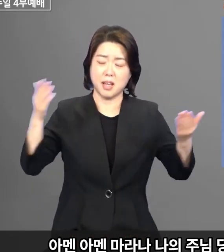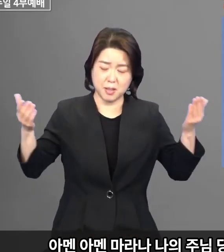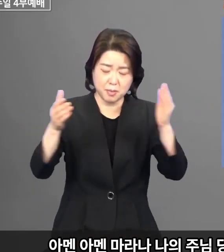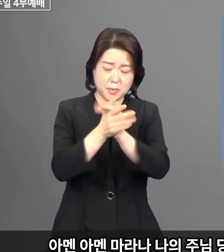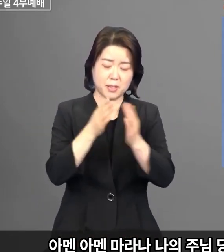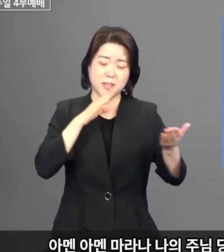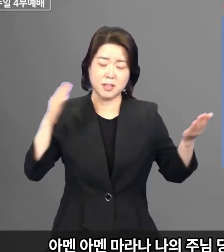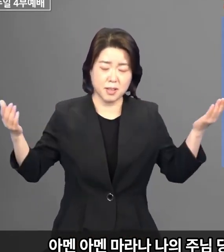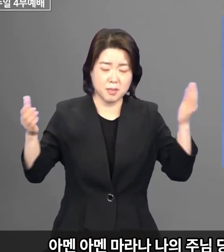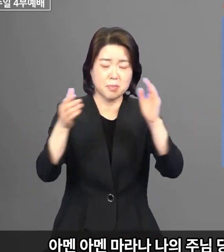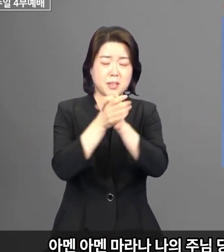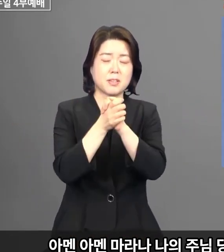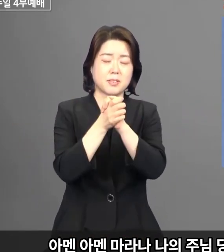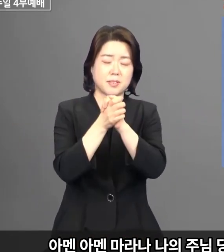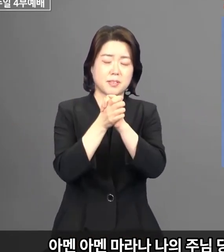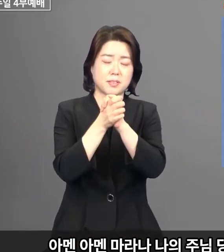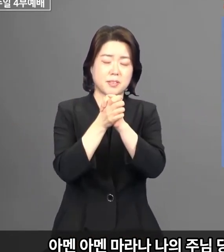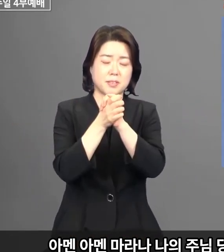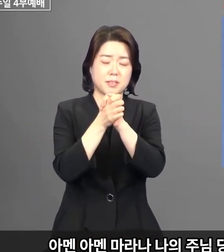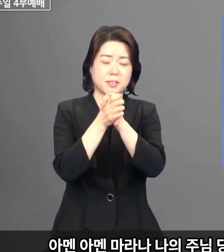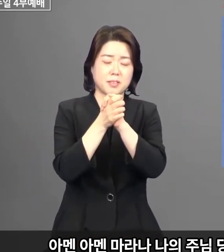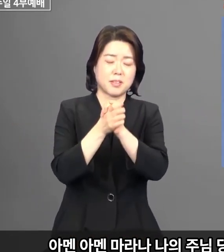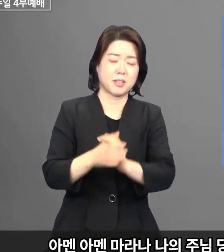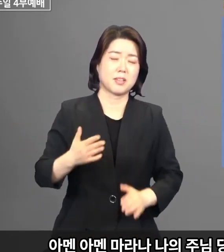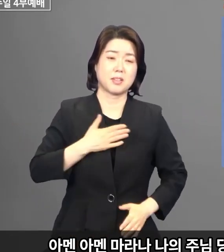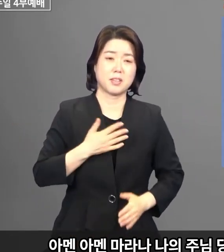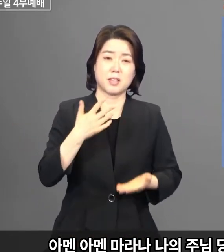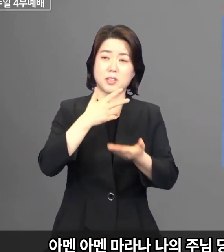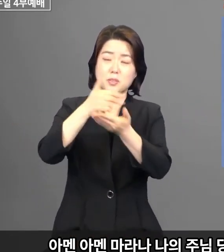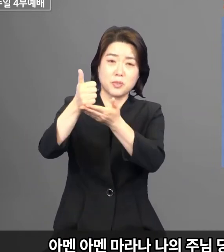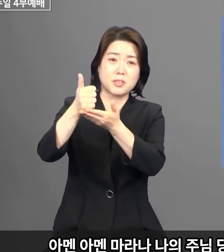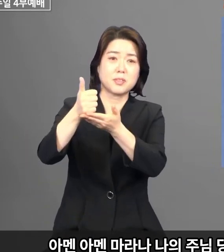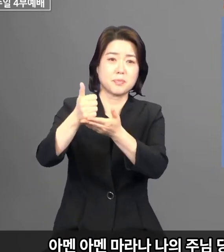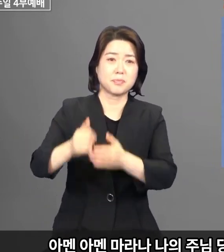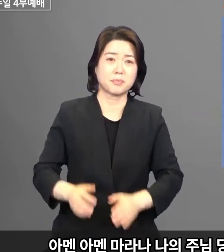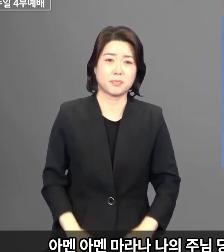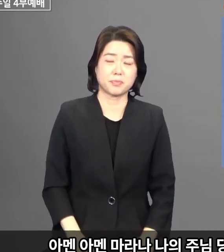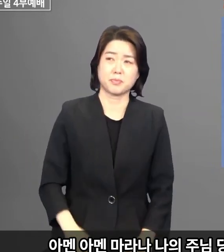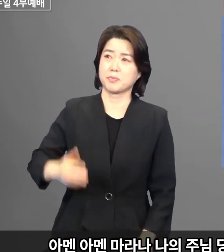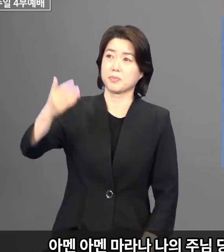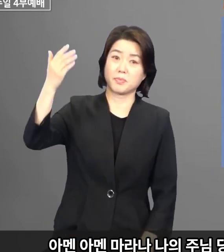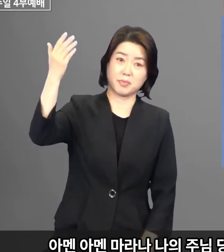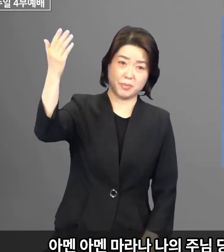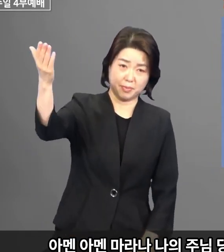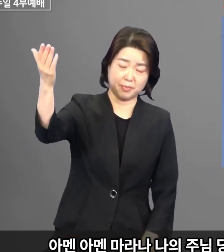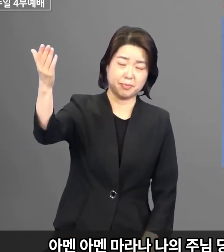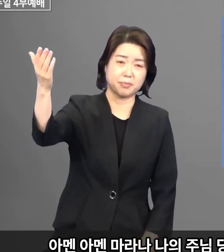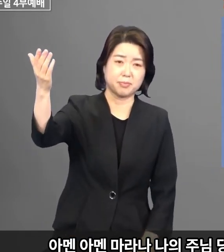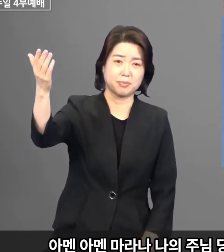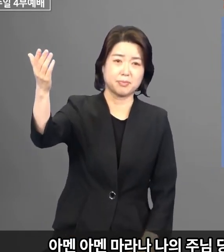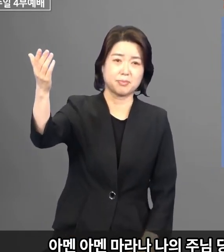아멘, 아멘. 마라나, 나의 주님, 당신은